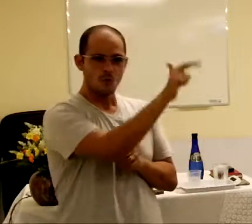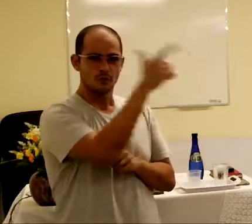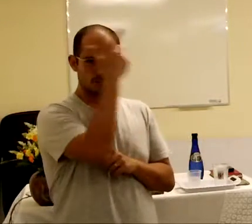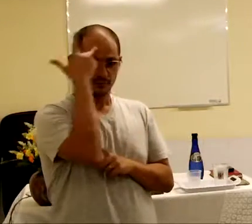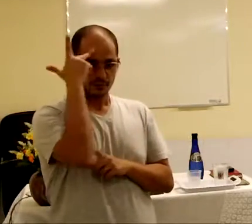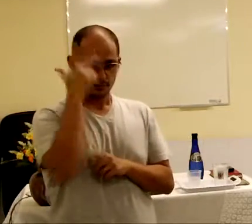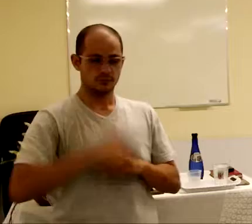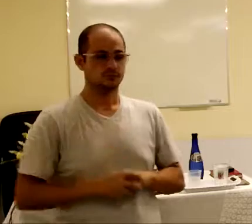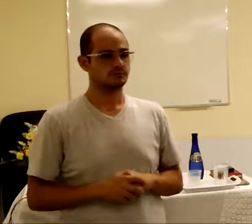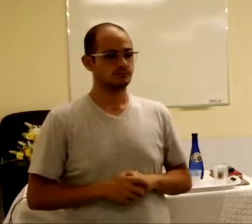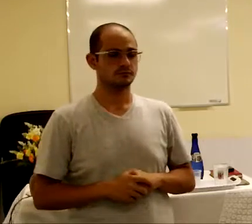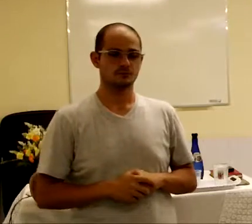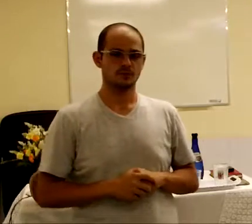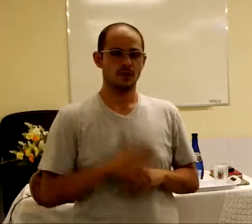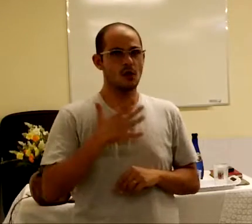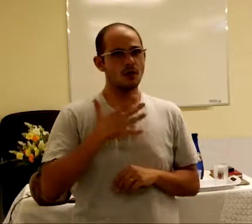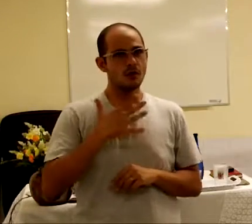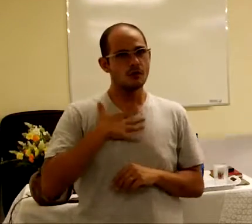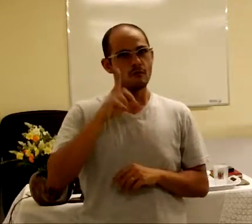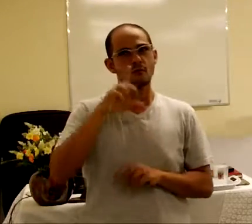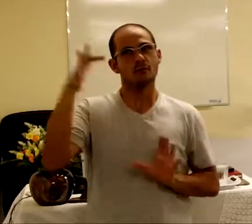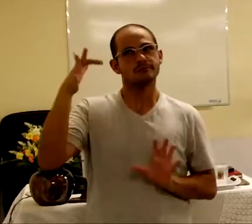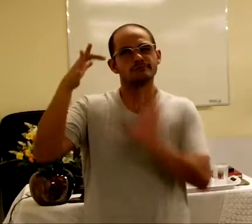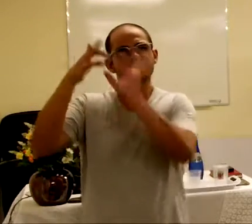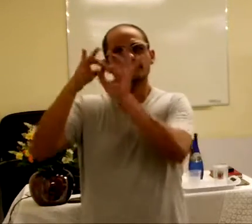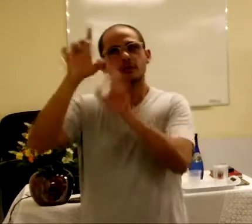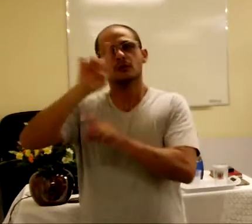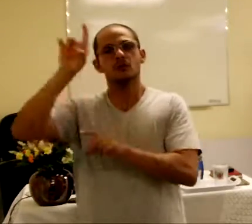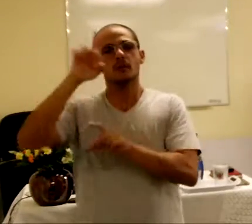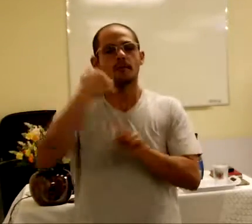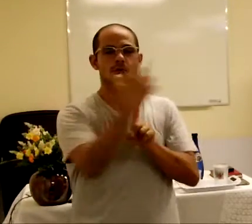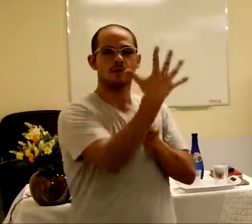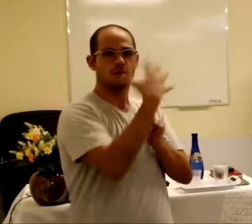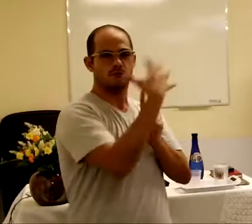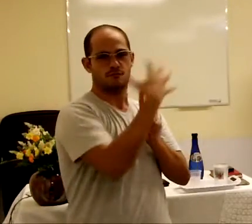Há quem é levado a Deus através de outras pessoas.